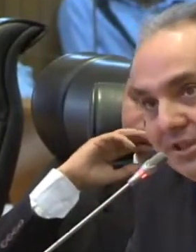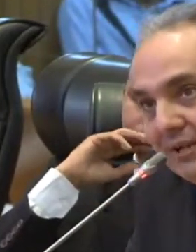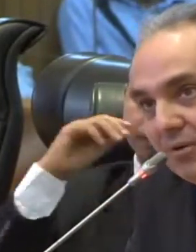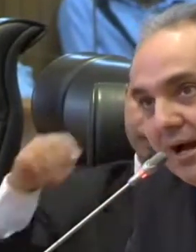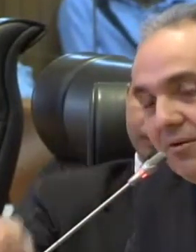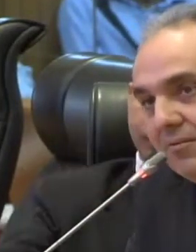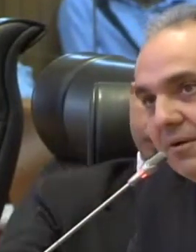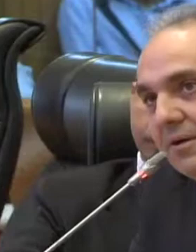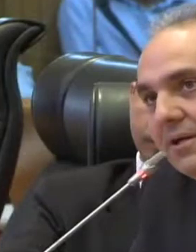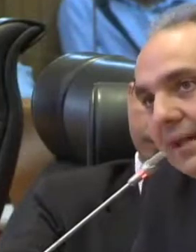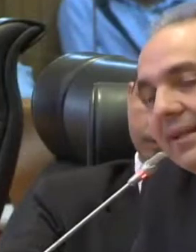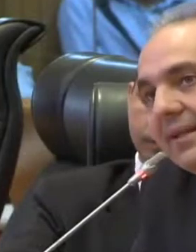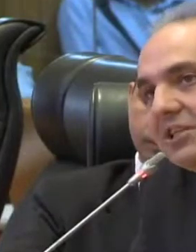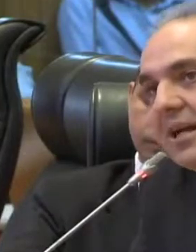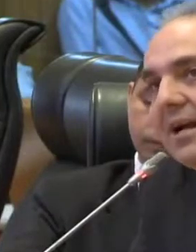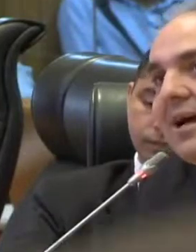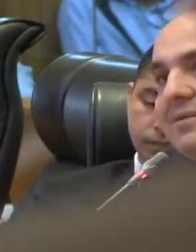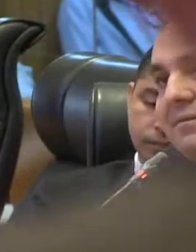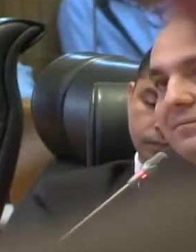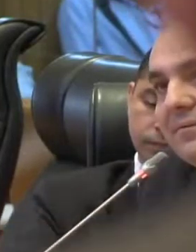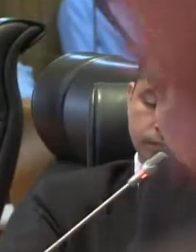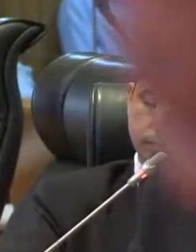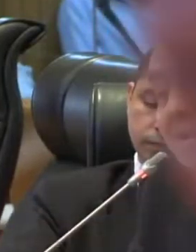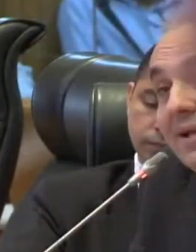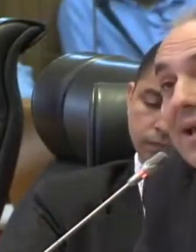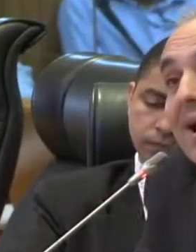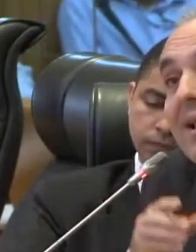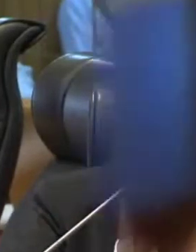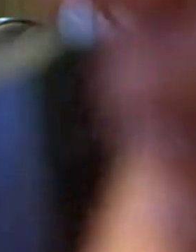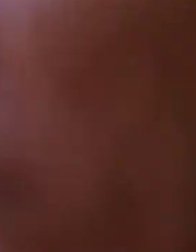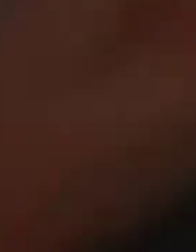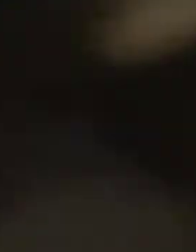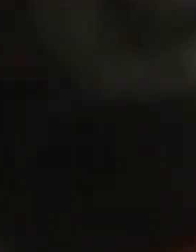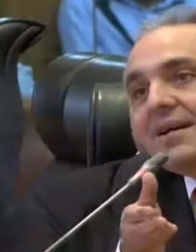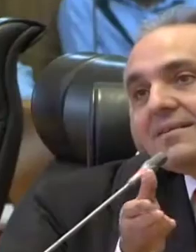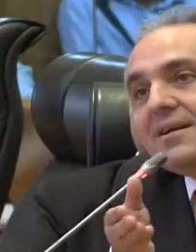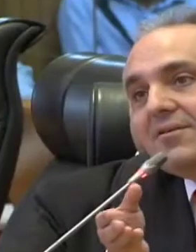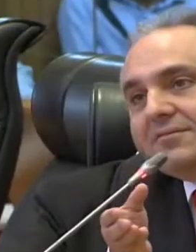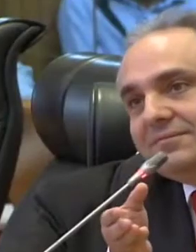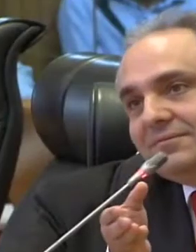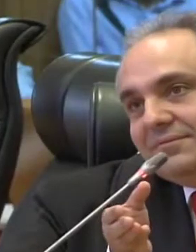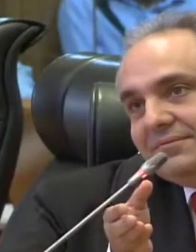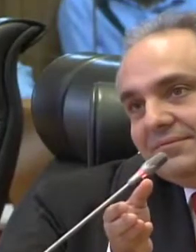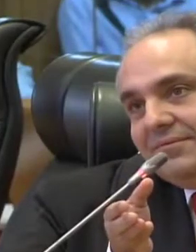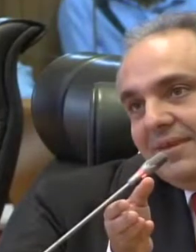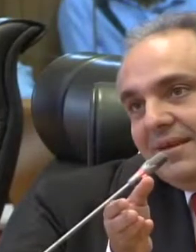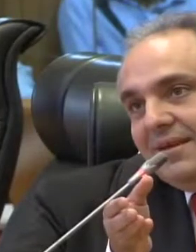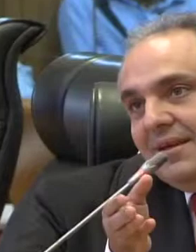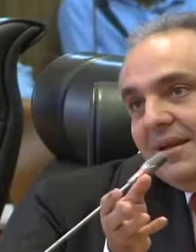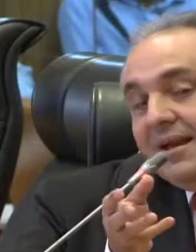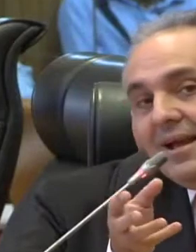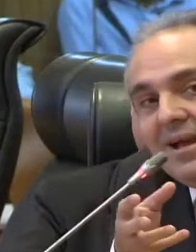Executivo Estadual e até desta casa, que era a lei de metropolização.